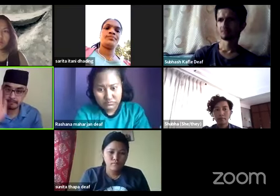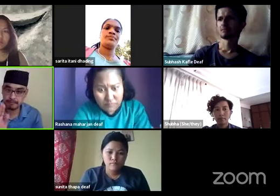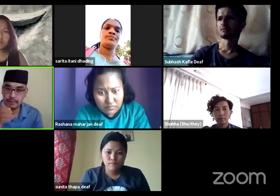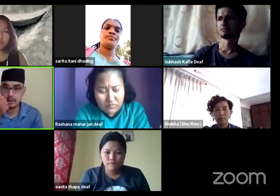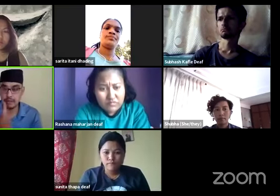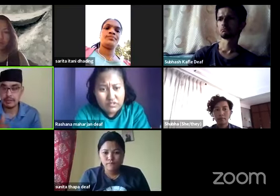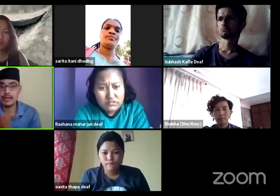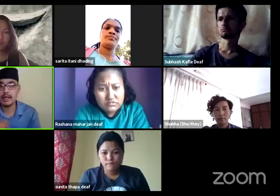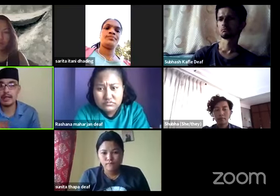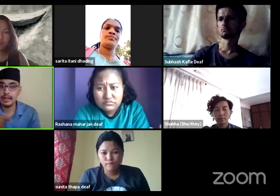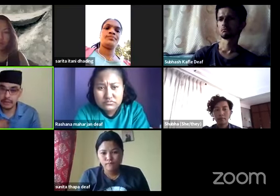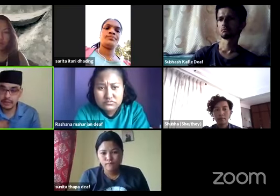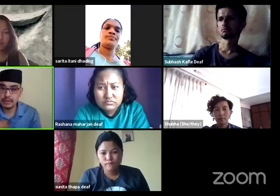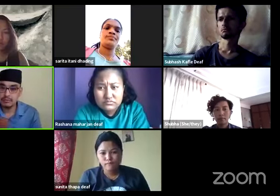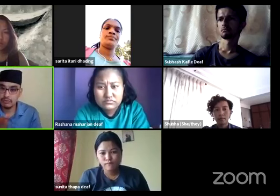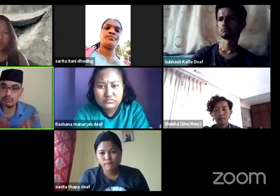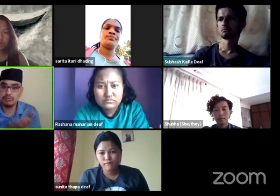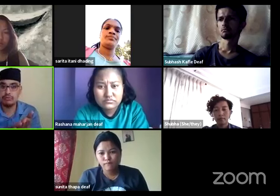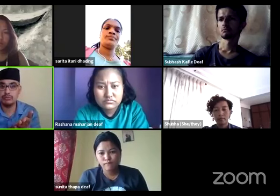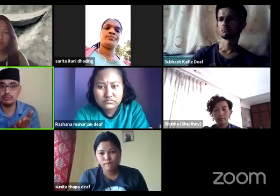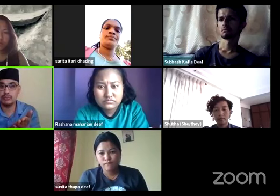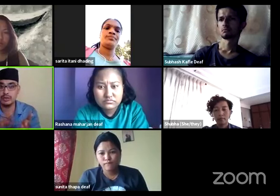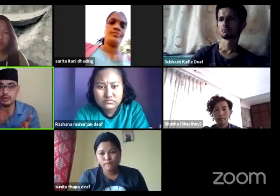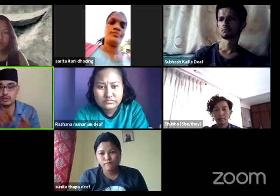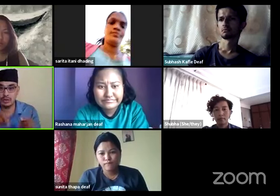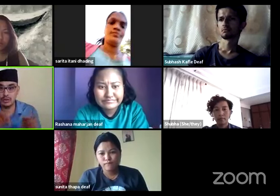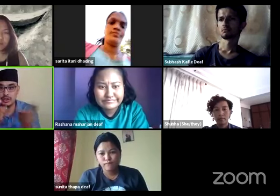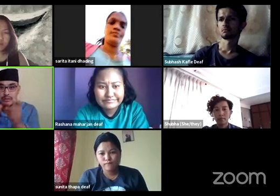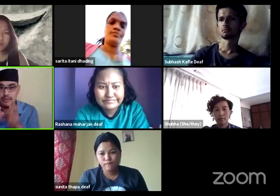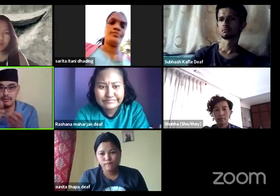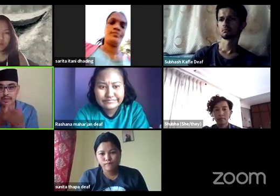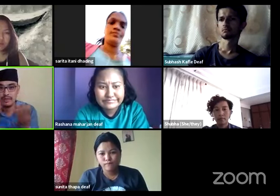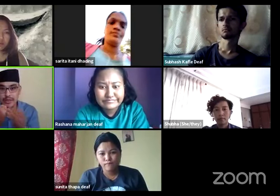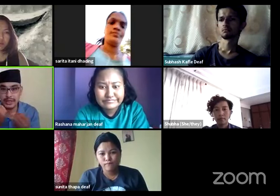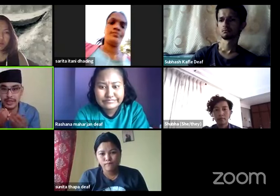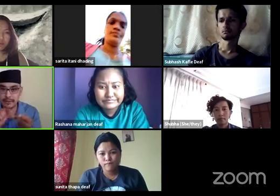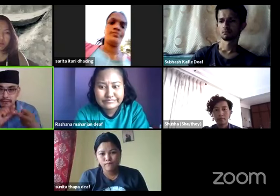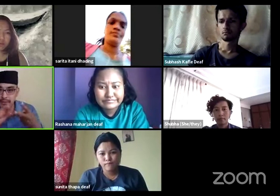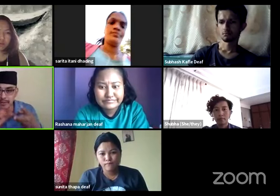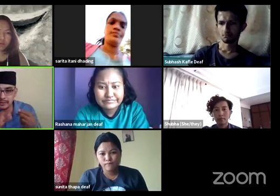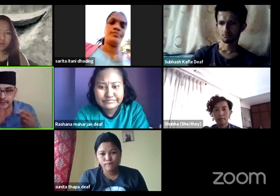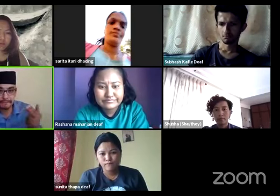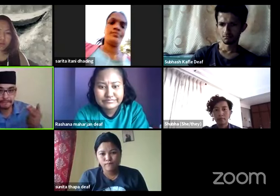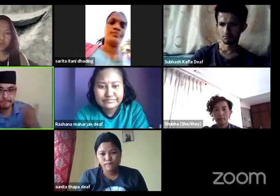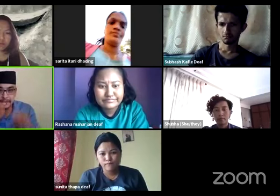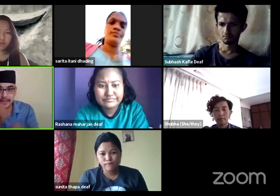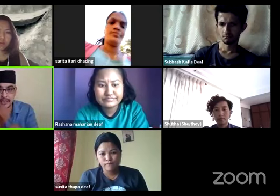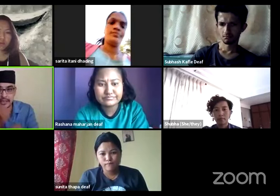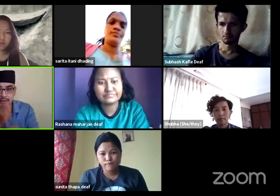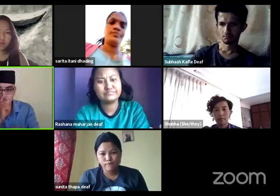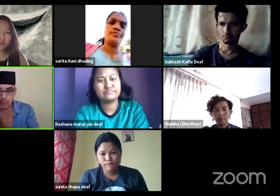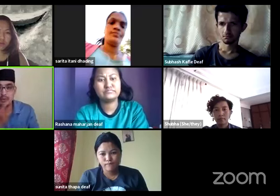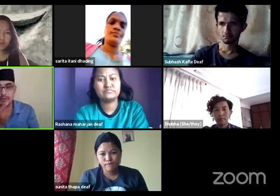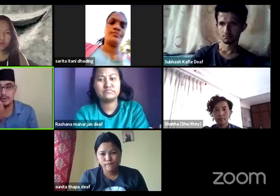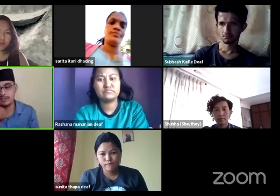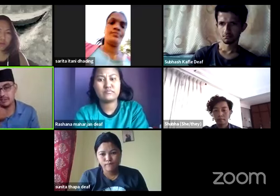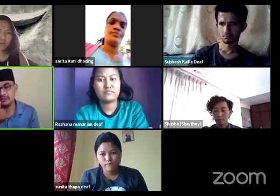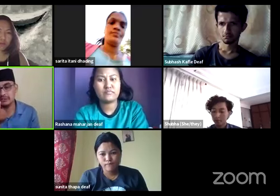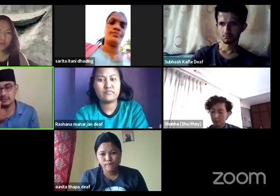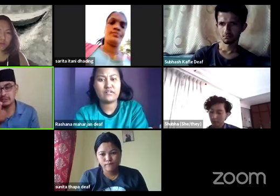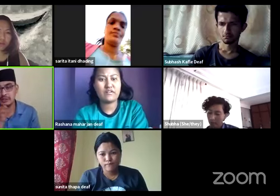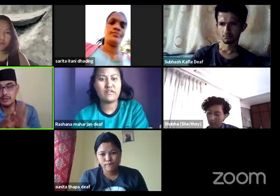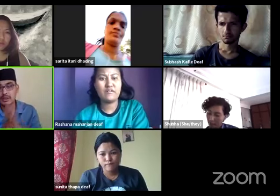हामी अझै पनि इस्युजमा मात्रै डिस्कस गरिराख्ने इस्यु आइडेन्टिफिकेसनमा मात्रै काम गरिराख्ने हो भने त्यो अलिकति रिजल्ट